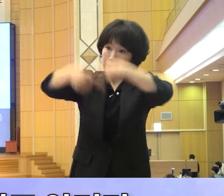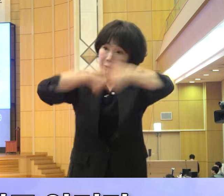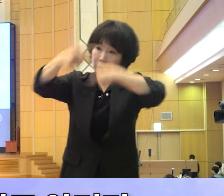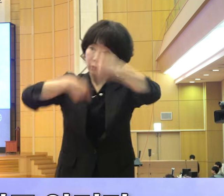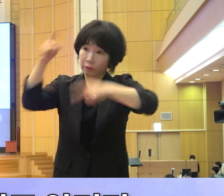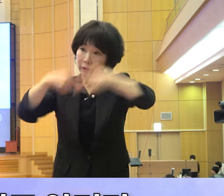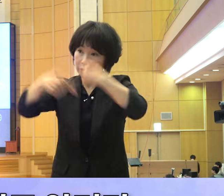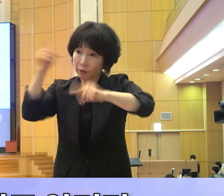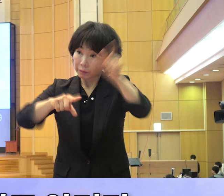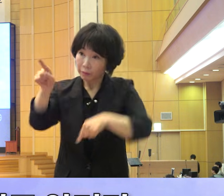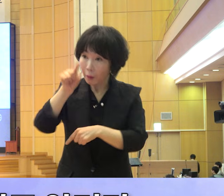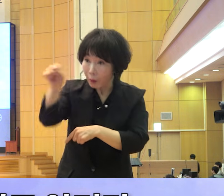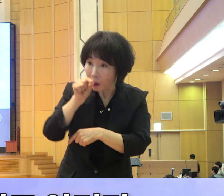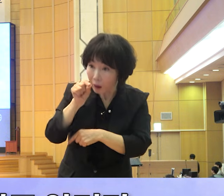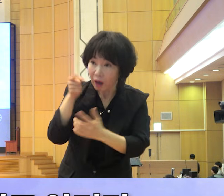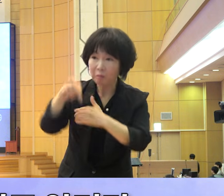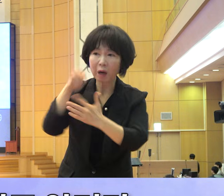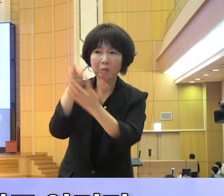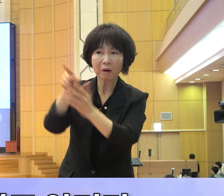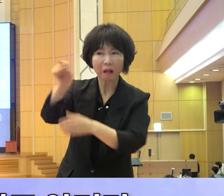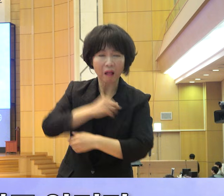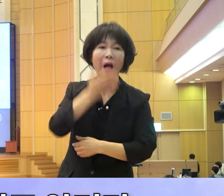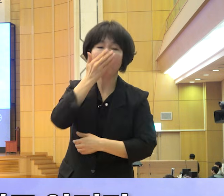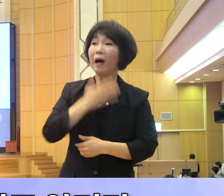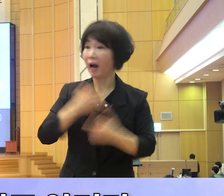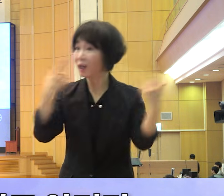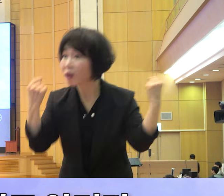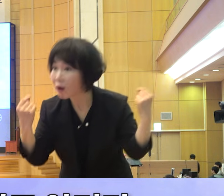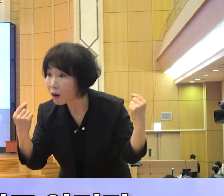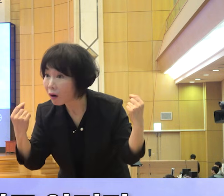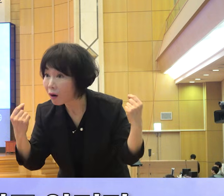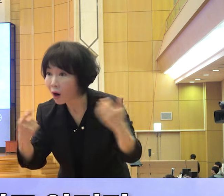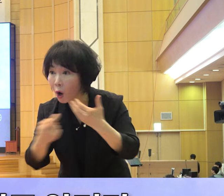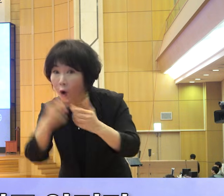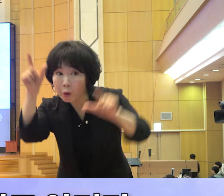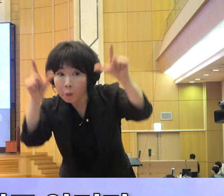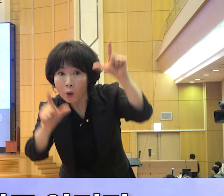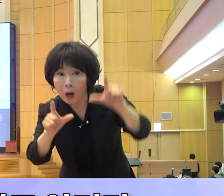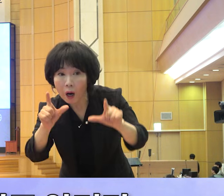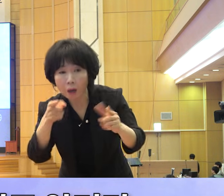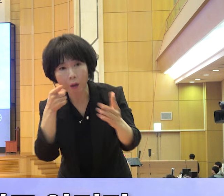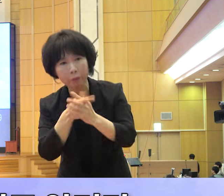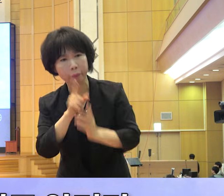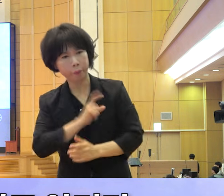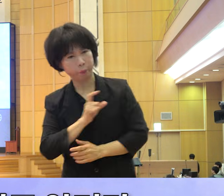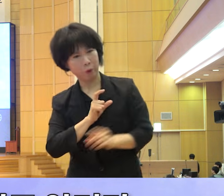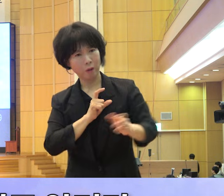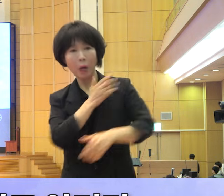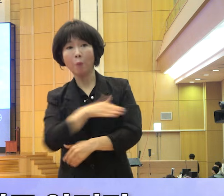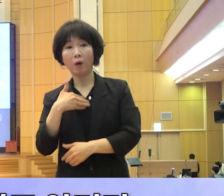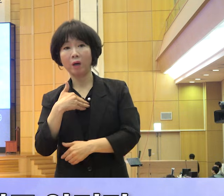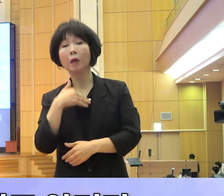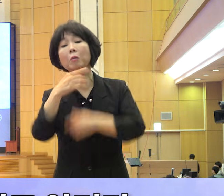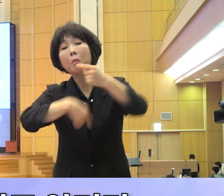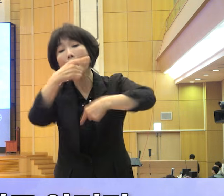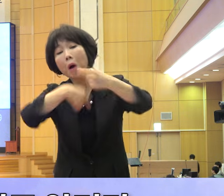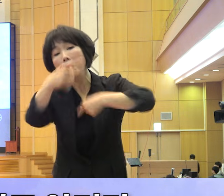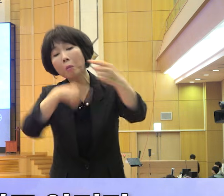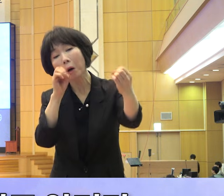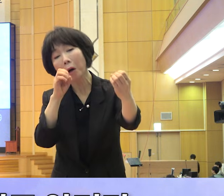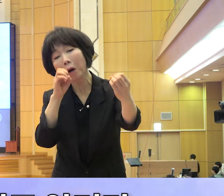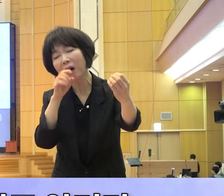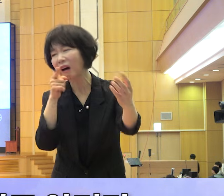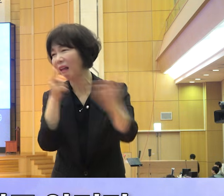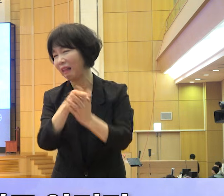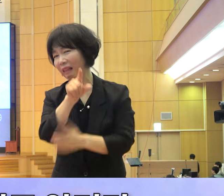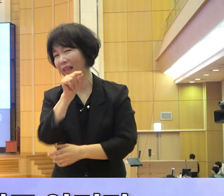어떤지 알잖아요. 말 들어보면. 겉을 보고 아는 게 아니라 겉에 말을 들어보면 그